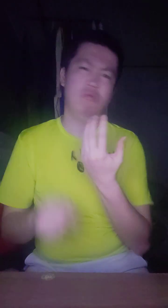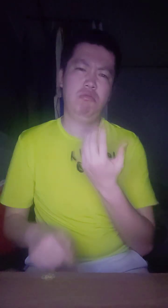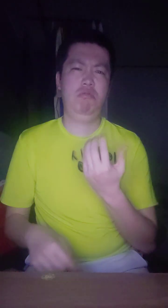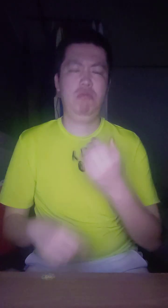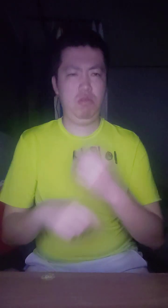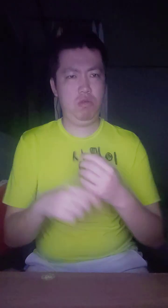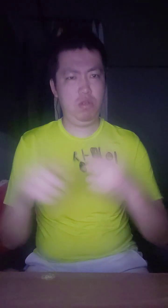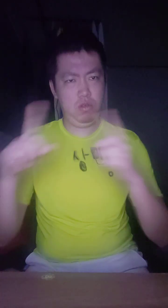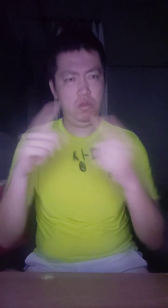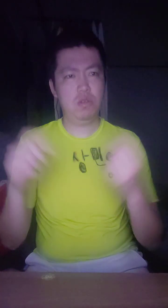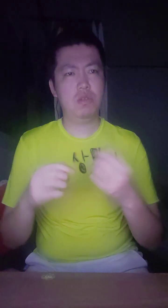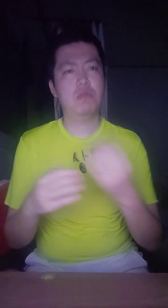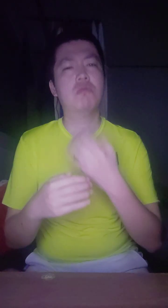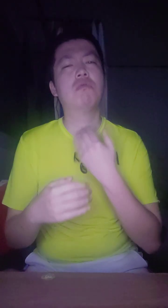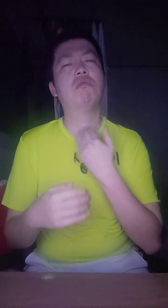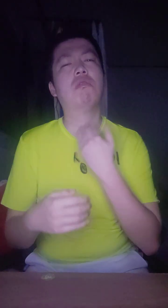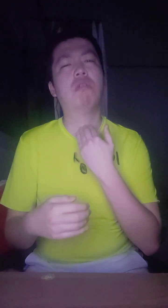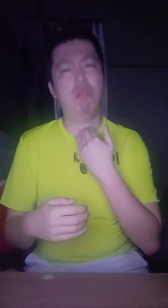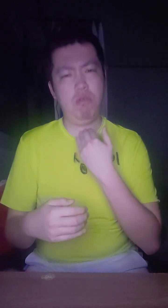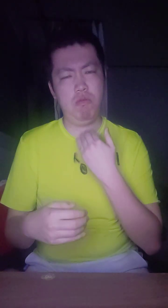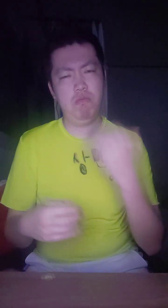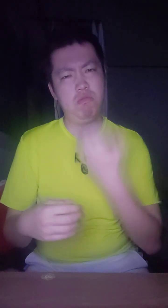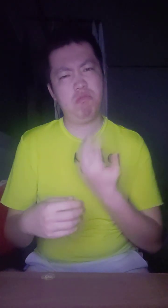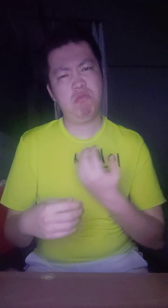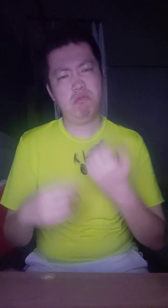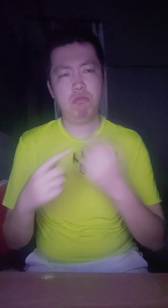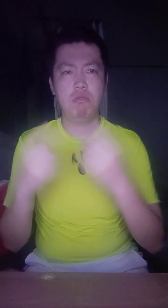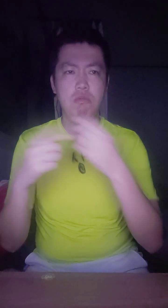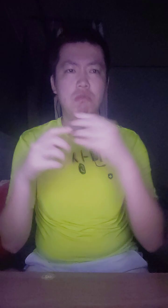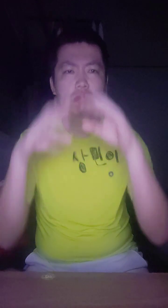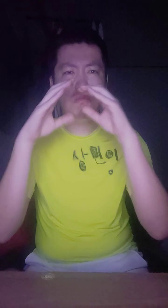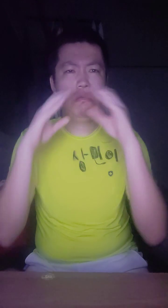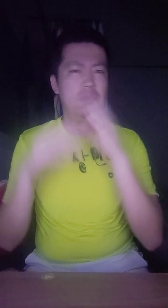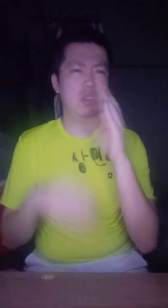너무 더웠고 목도 마른데 물도 못 마셔서 너무 불편했어요.